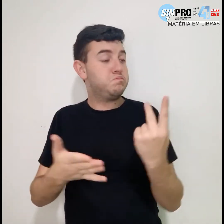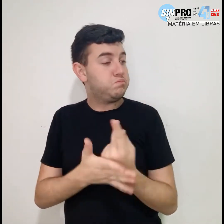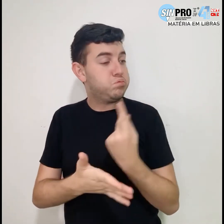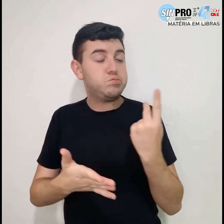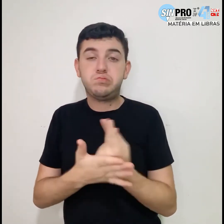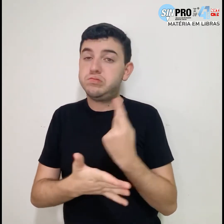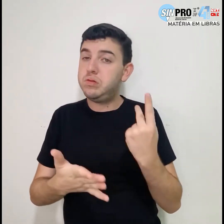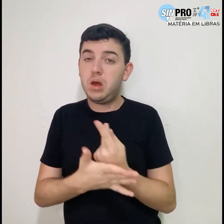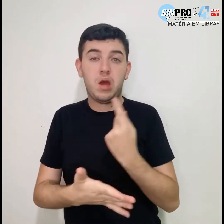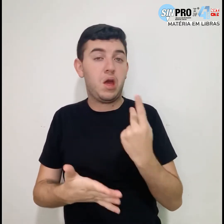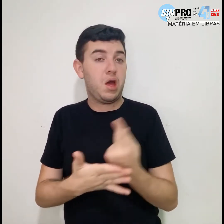principalmente no governo federal.